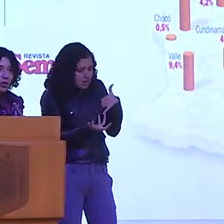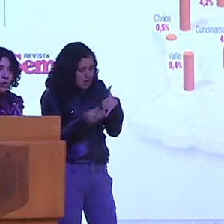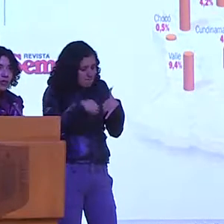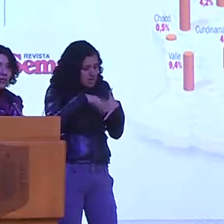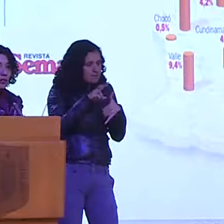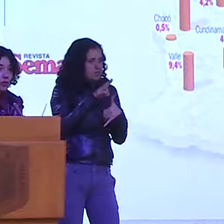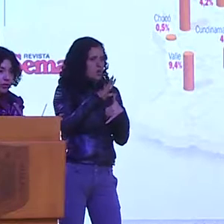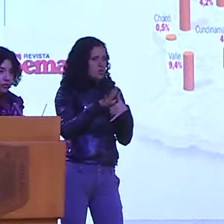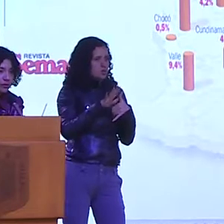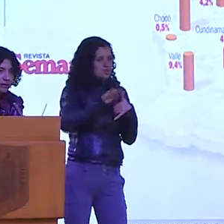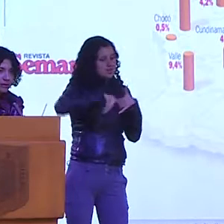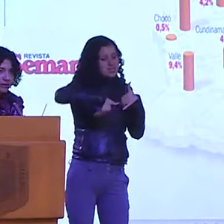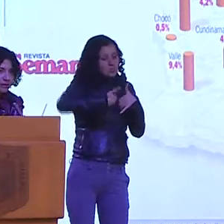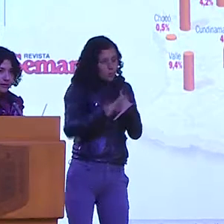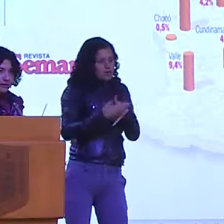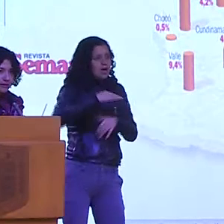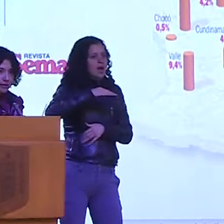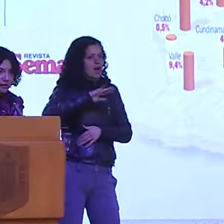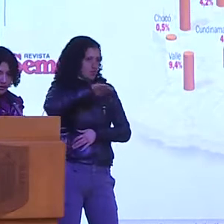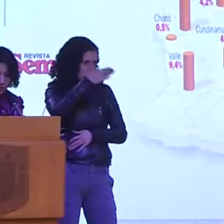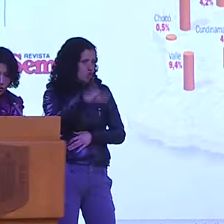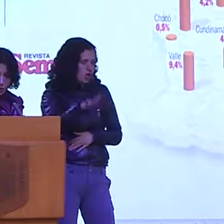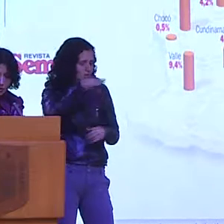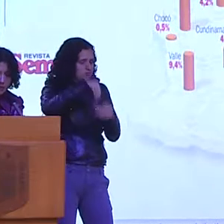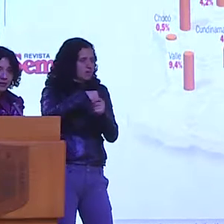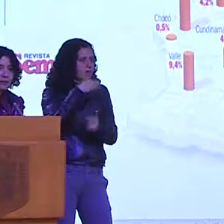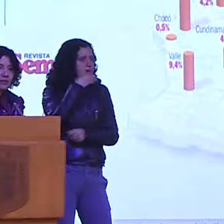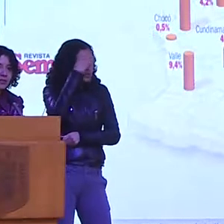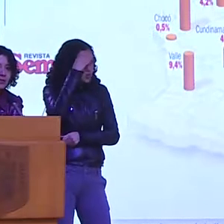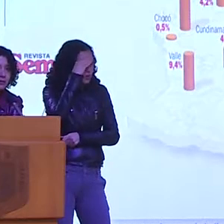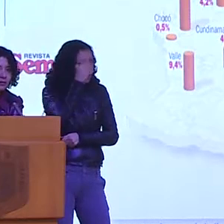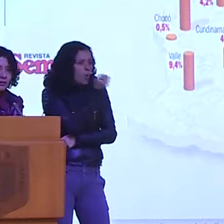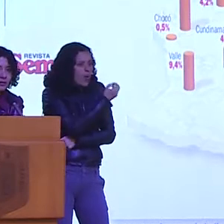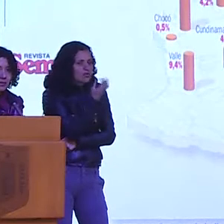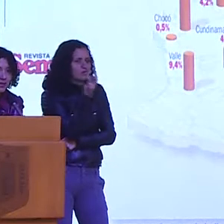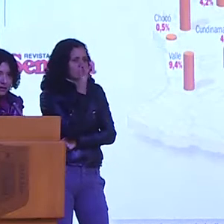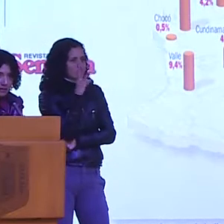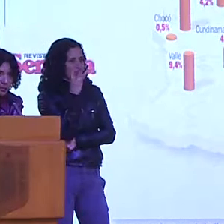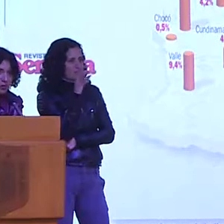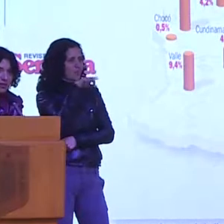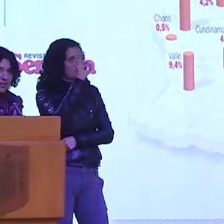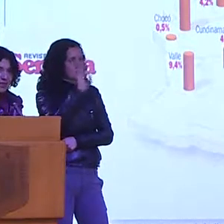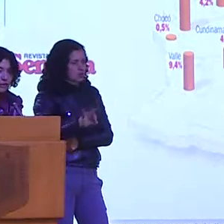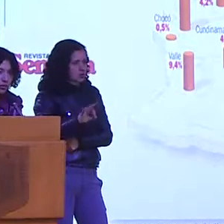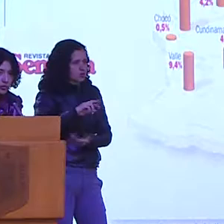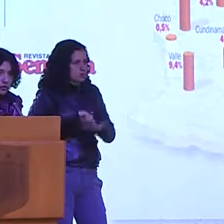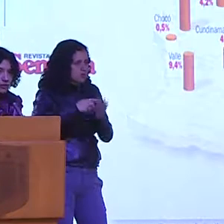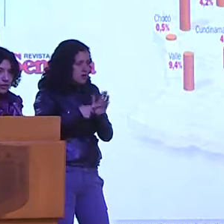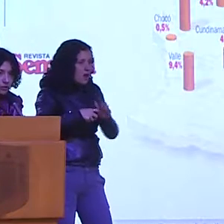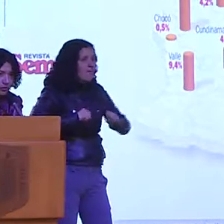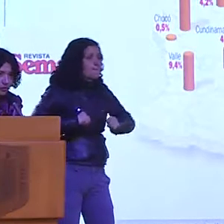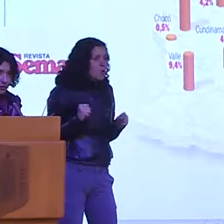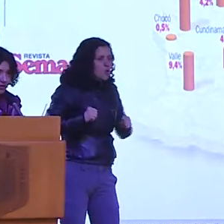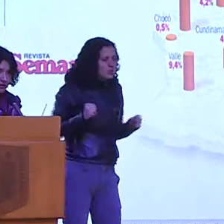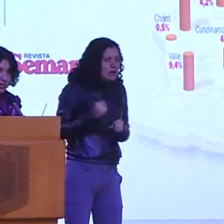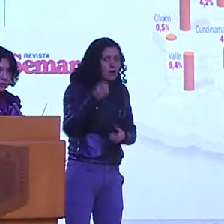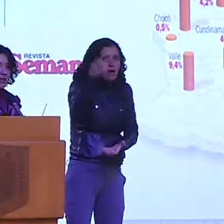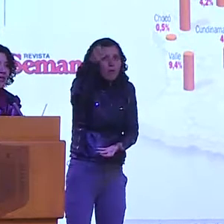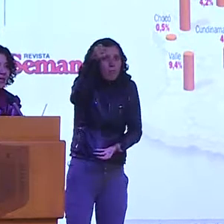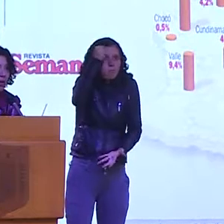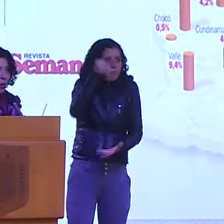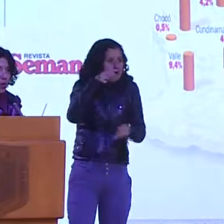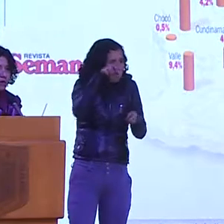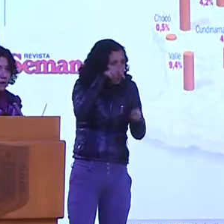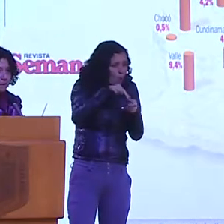es Antioquia, incluyendo Medellín, con el 13%. Es decir, Bogotá tiene todos los recursos